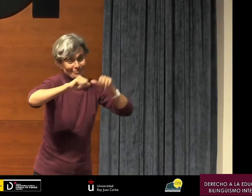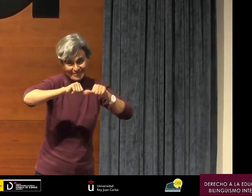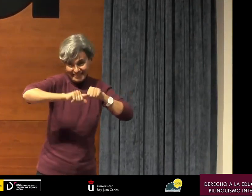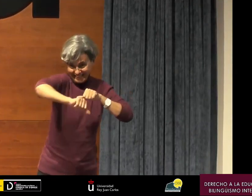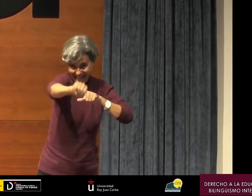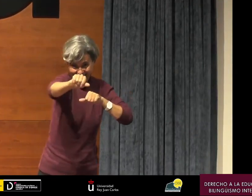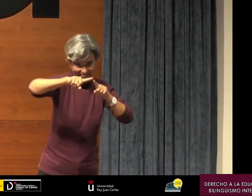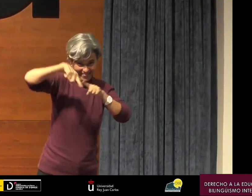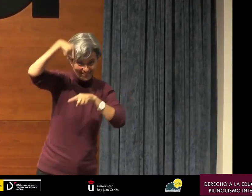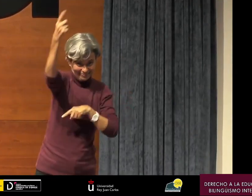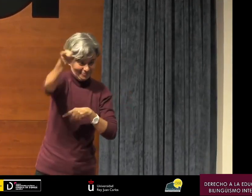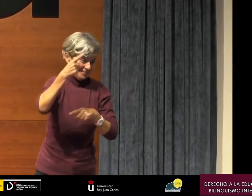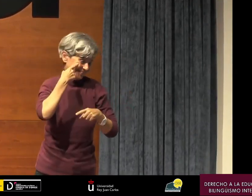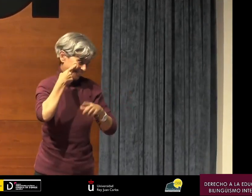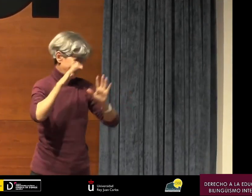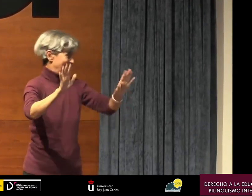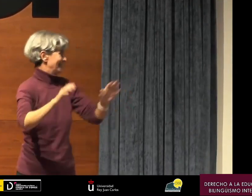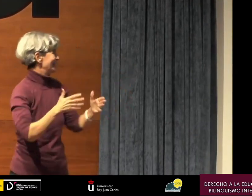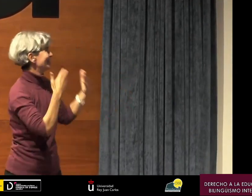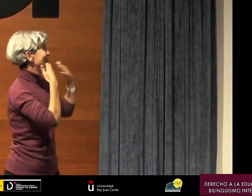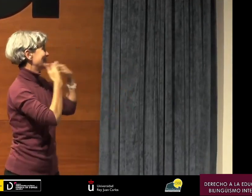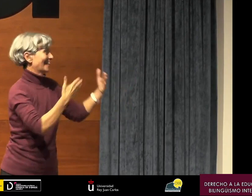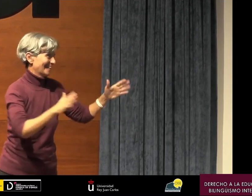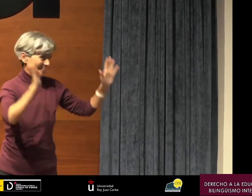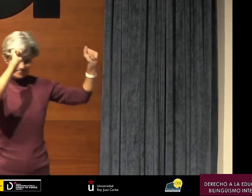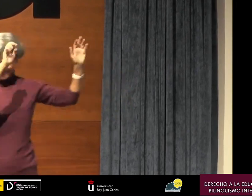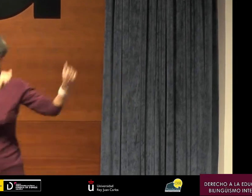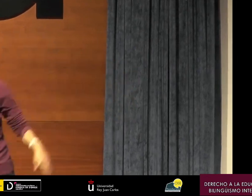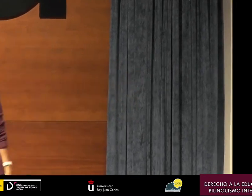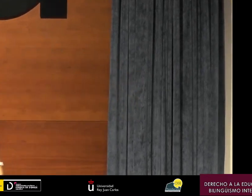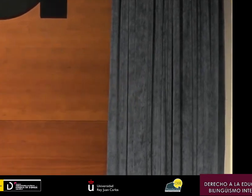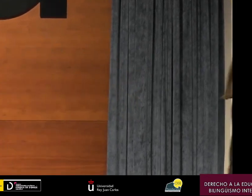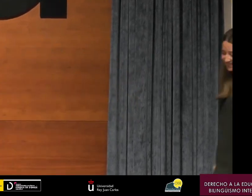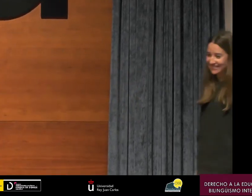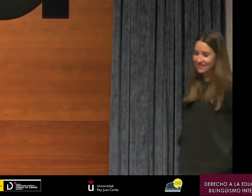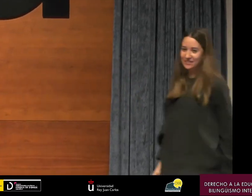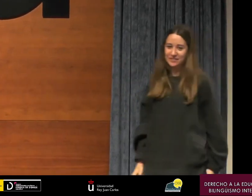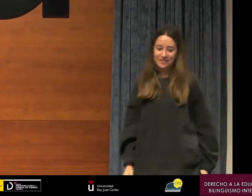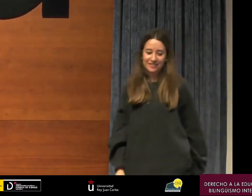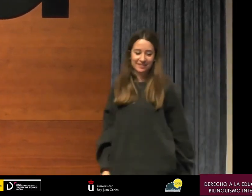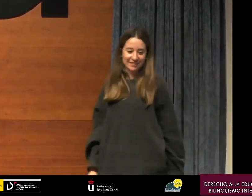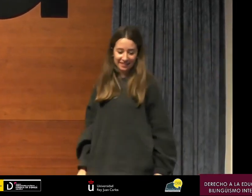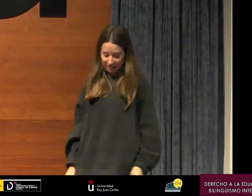Y espero que ahora podamos seguir conversando. Muchísimas gracias.